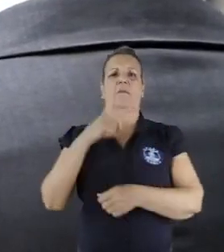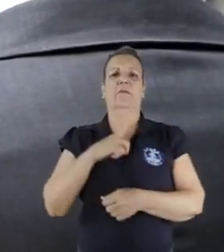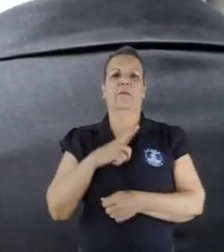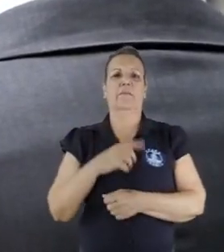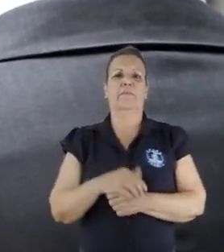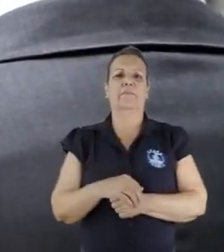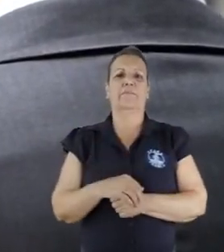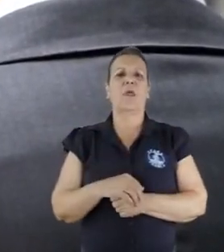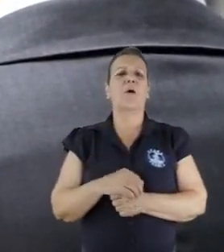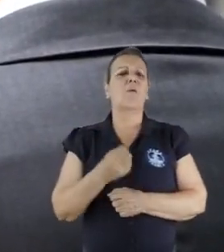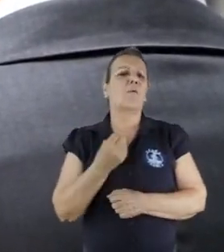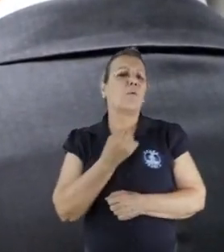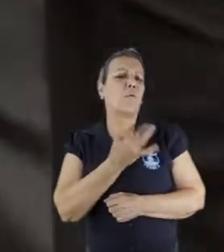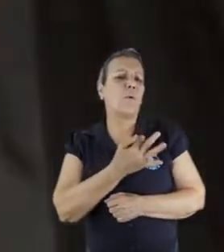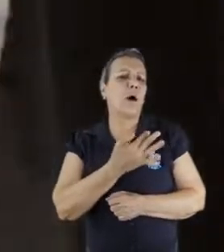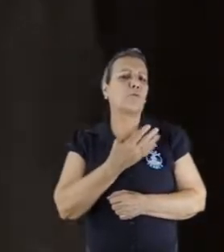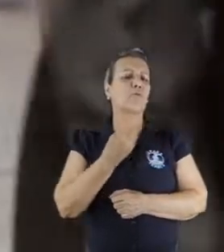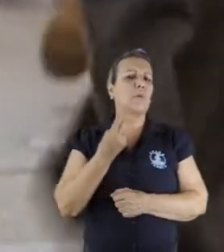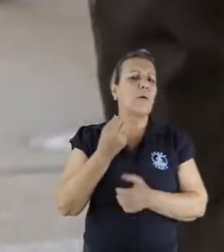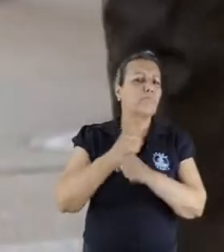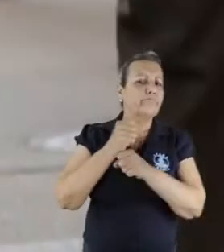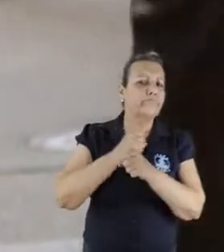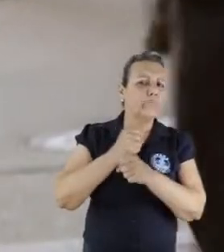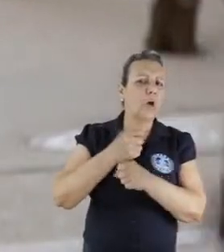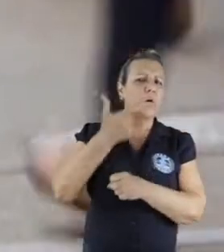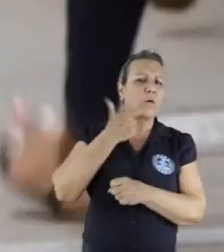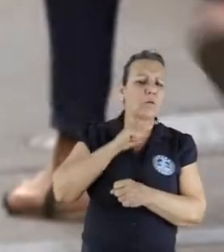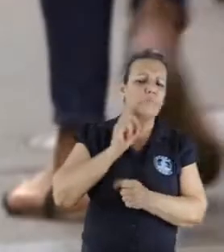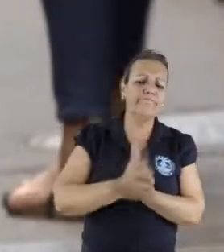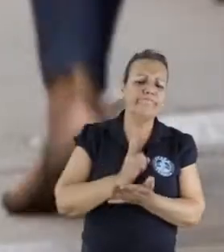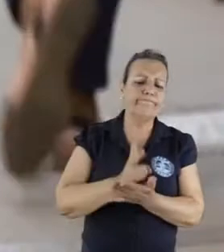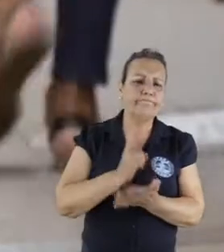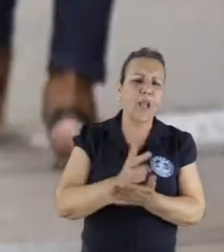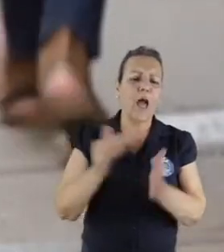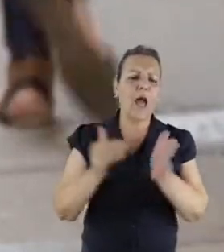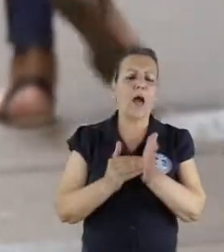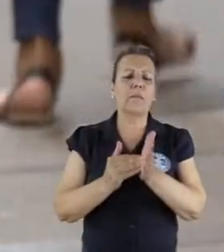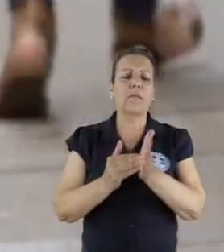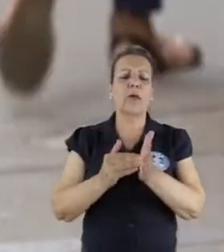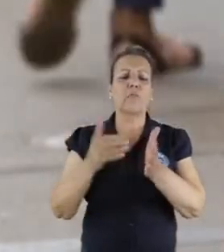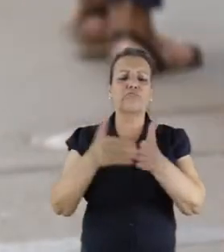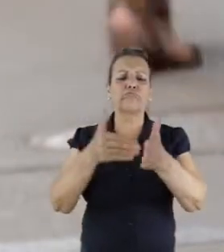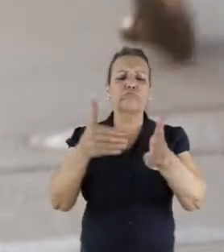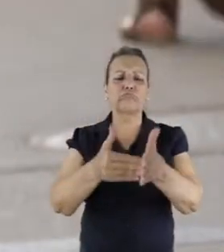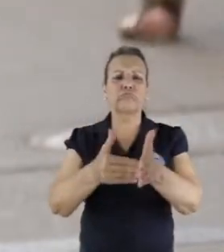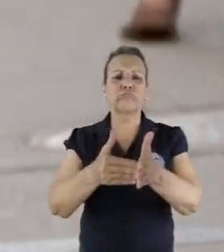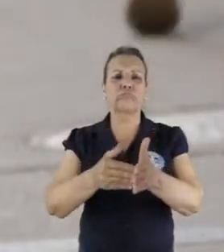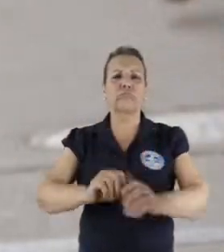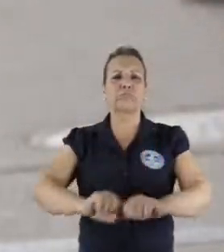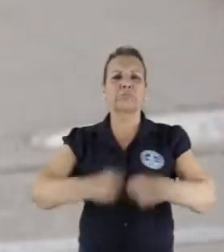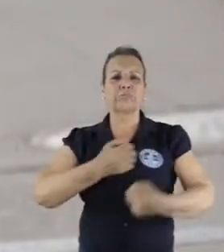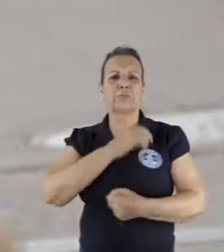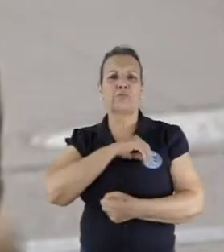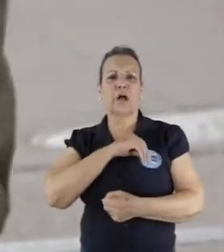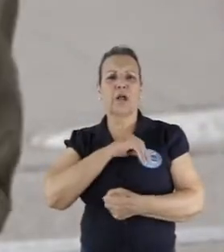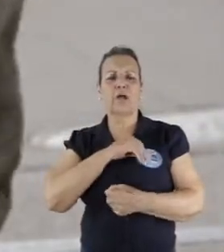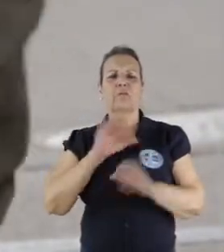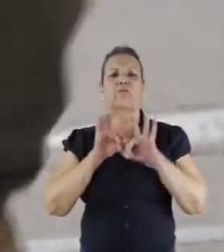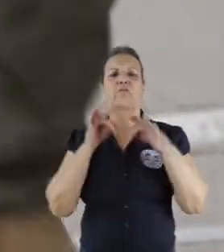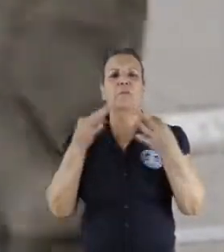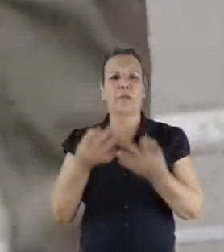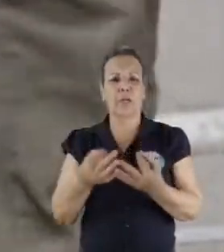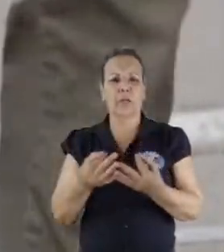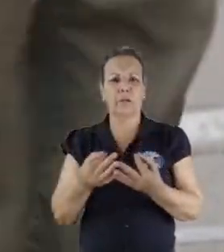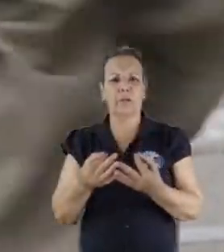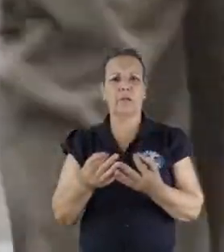possui? Por quanto tempo essa condição poderá se arrastar até um total colapso financeiro